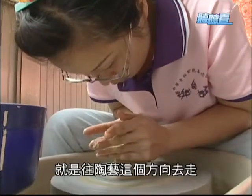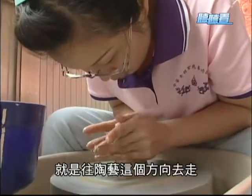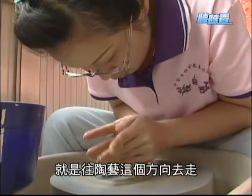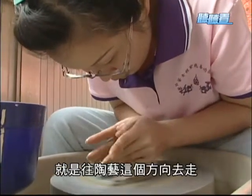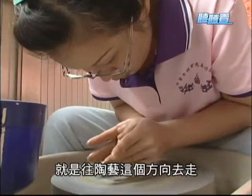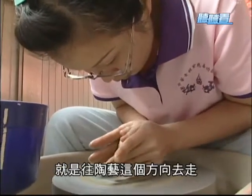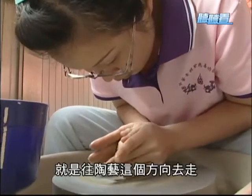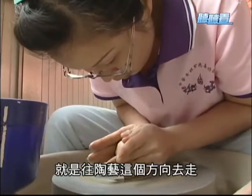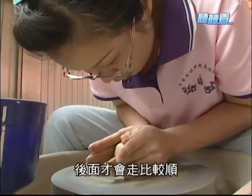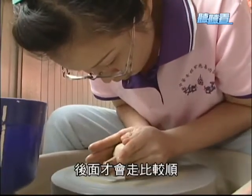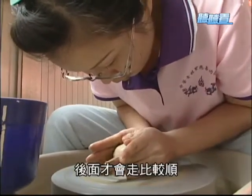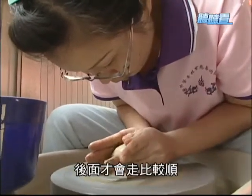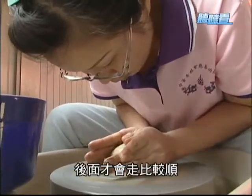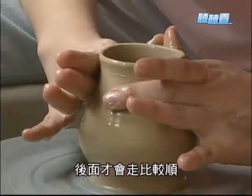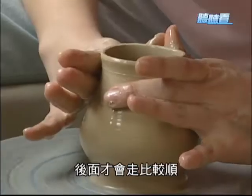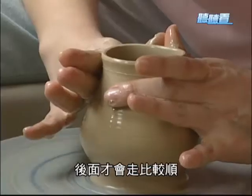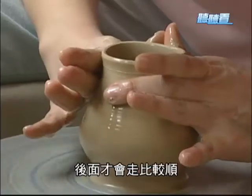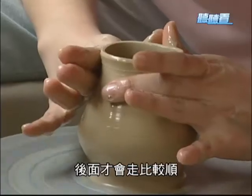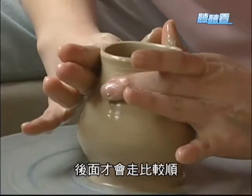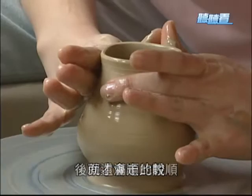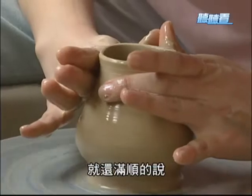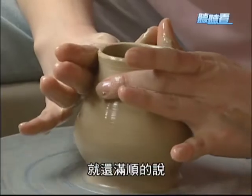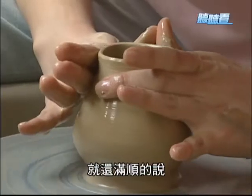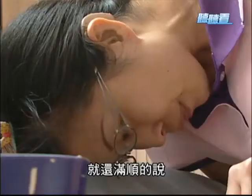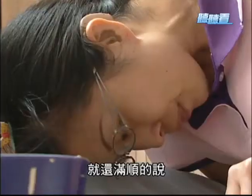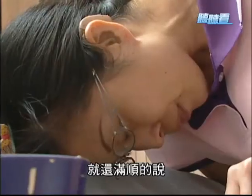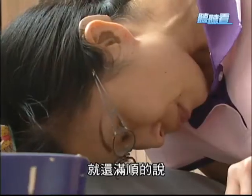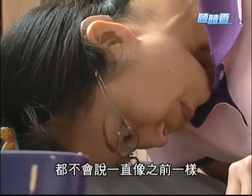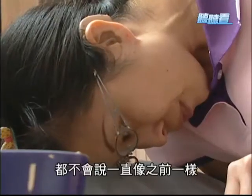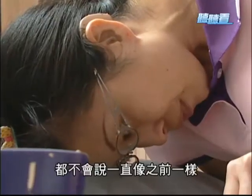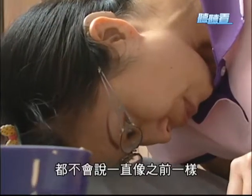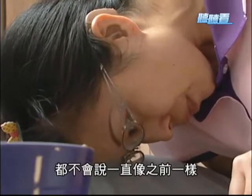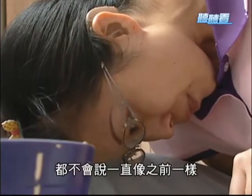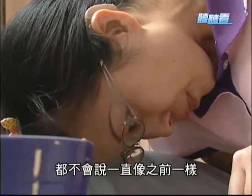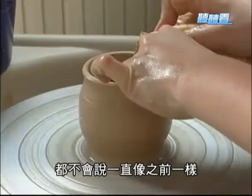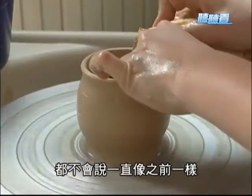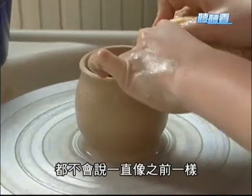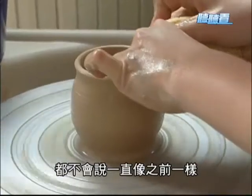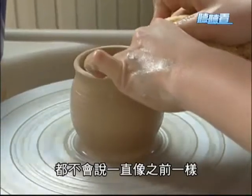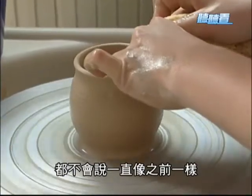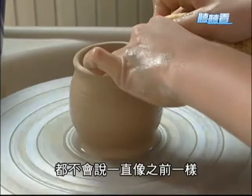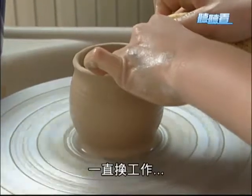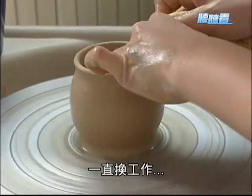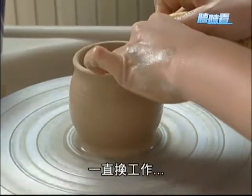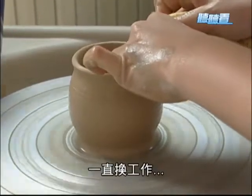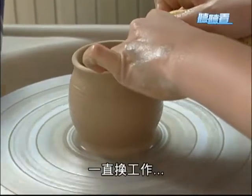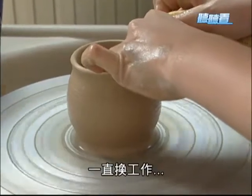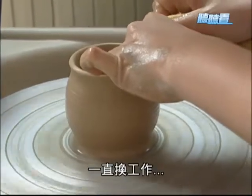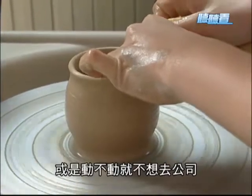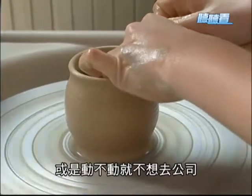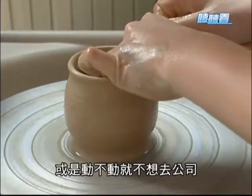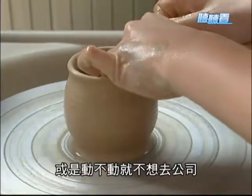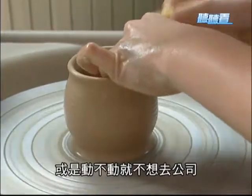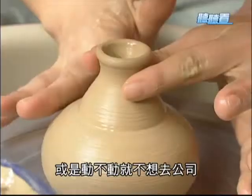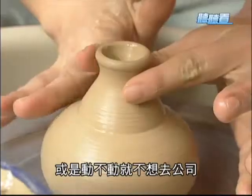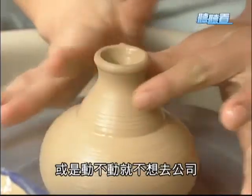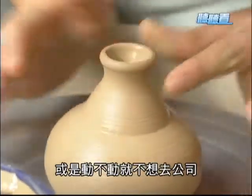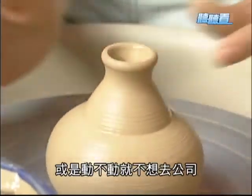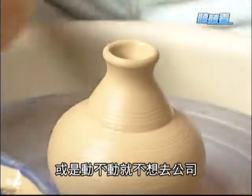去走，后面才会走比较顺，就还蛮顺的，说都不会说一直像之前一样一直换工作换工作，或是动不动就不想去公司，